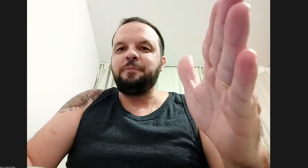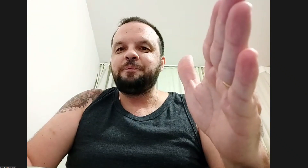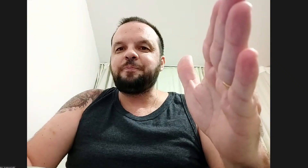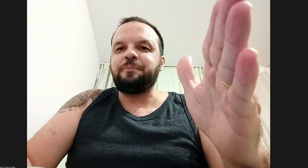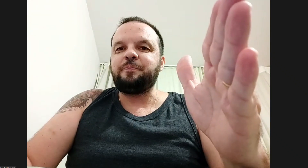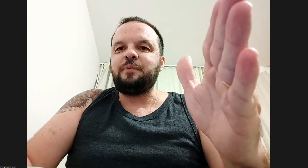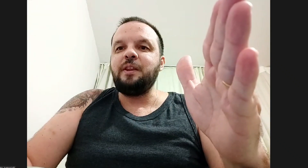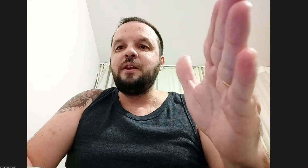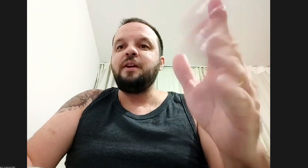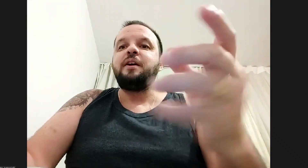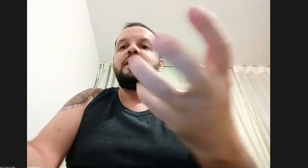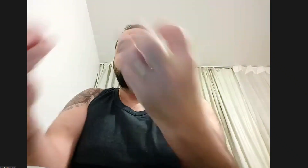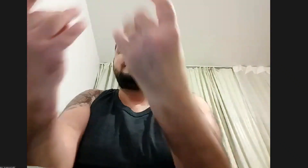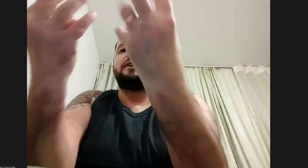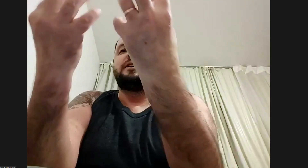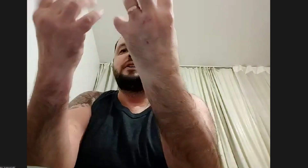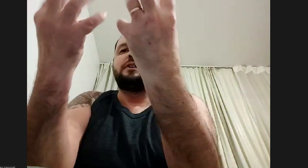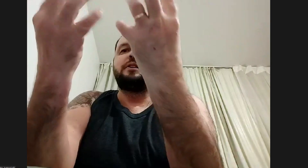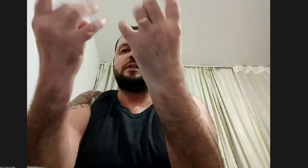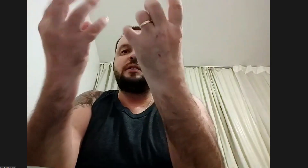Tá.